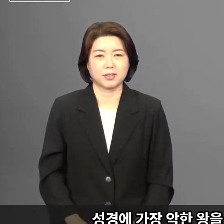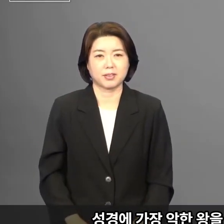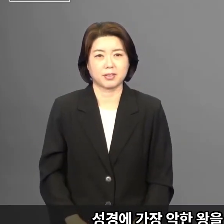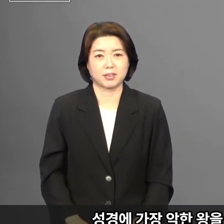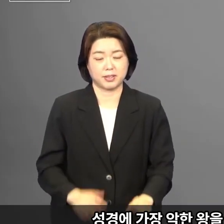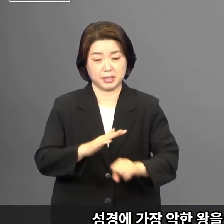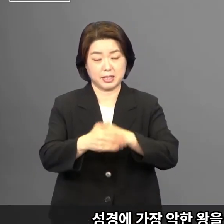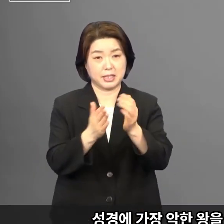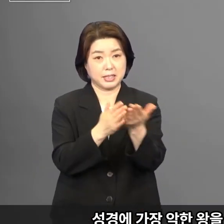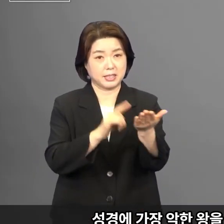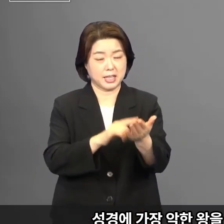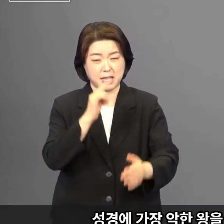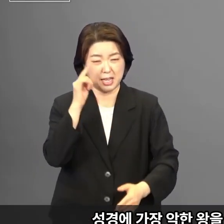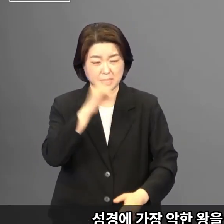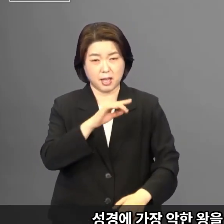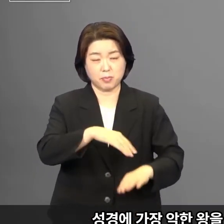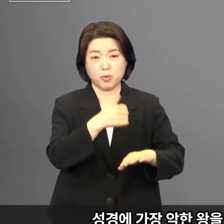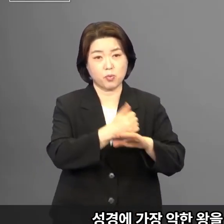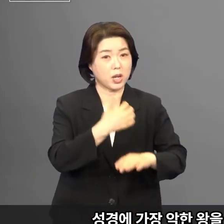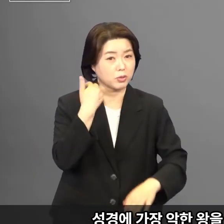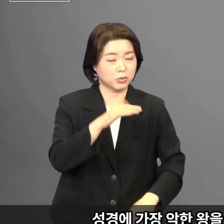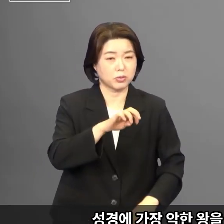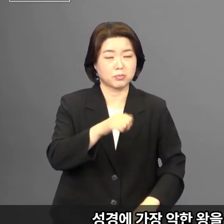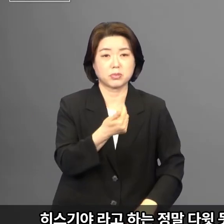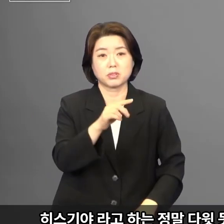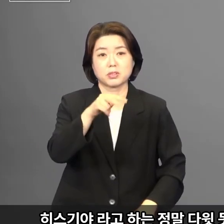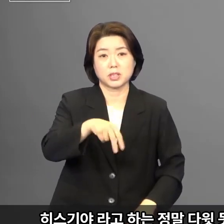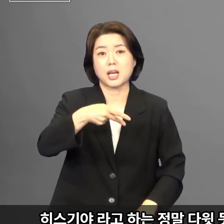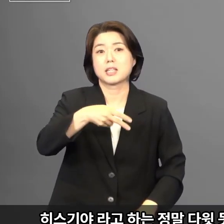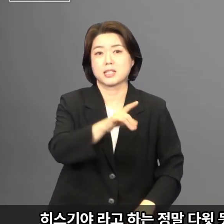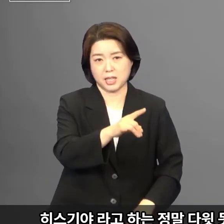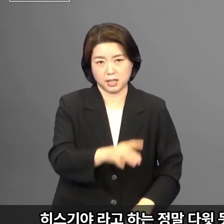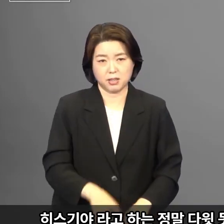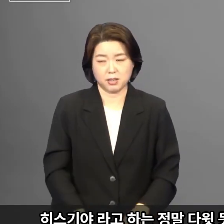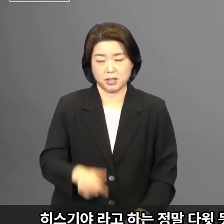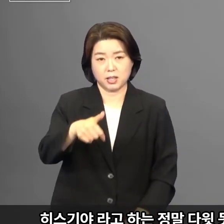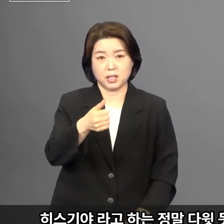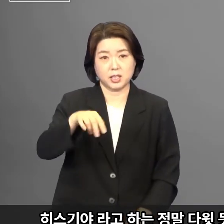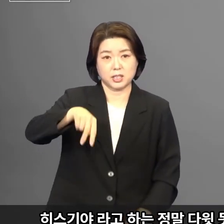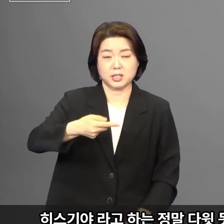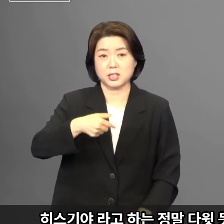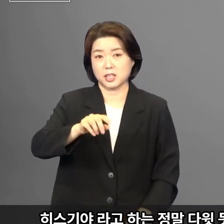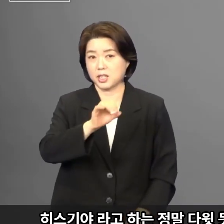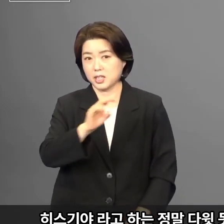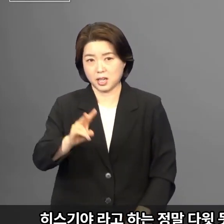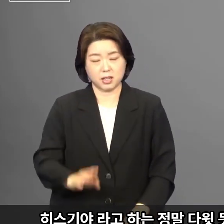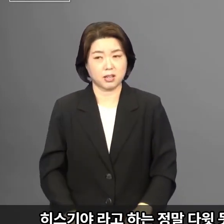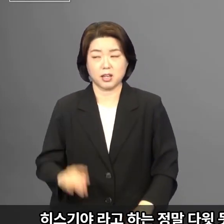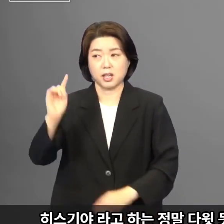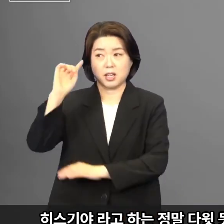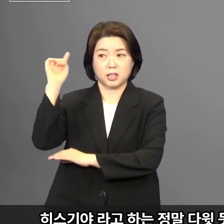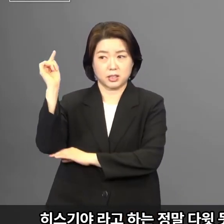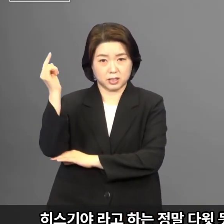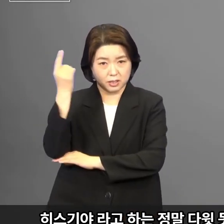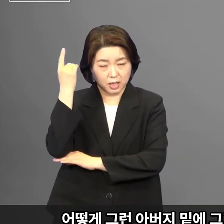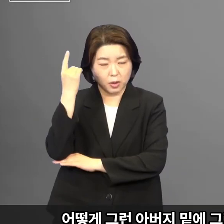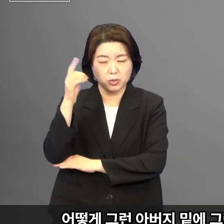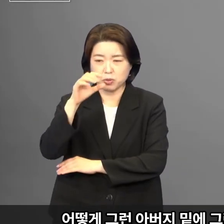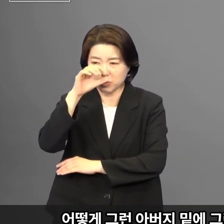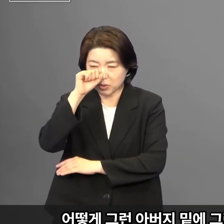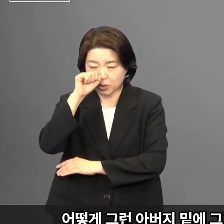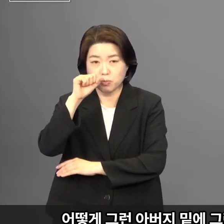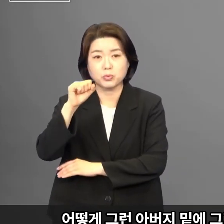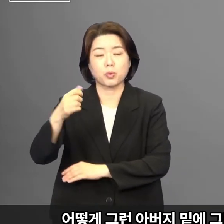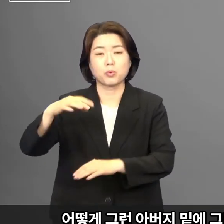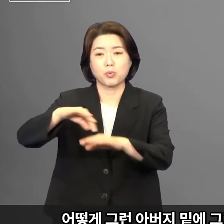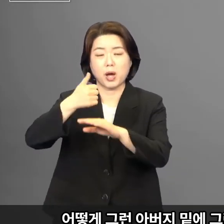성경에 가장 악한 왕을 꼽으라면 므낫세를 꼽습니다. 히스기야라고 하는 정말 다윗 못지않은 선한 왕의 아들이 므낫세예요.